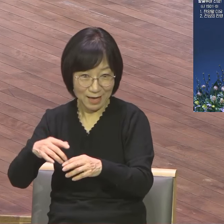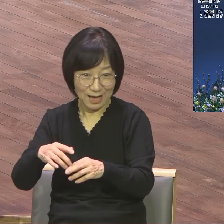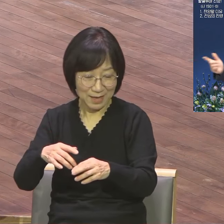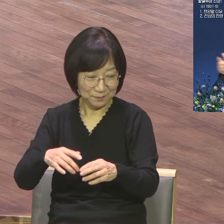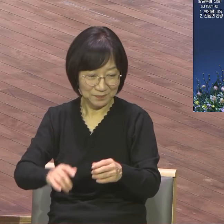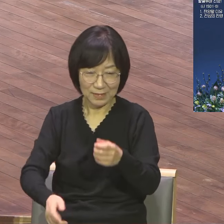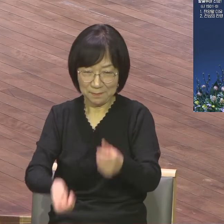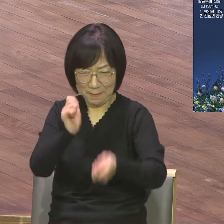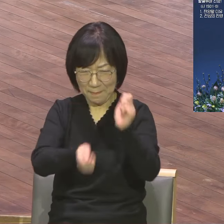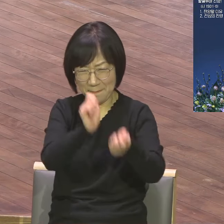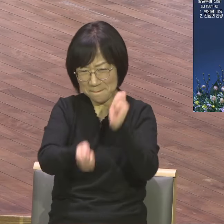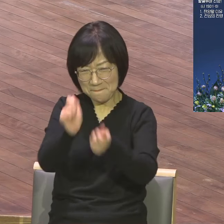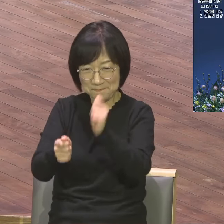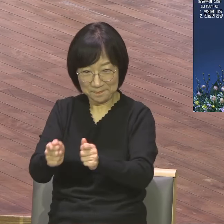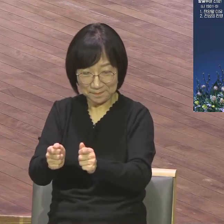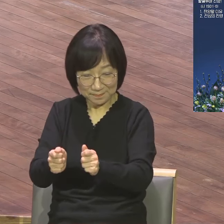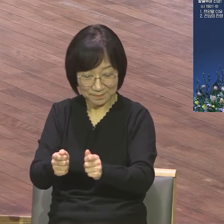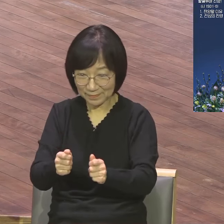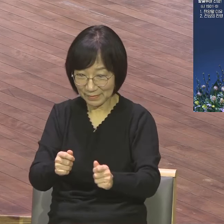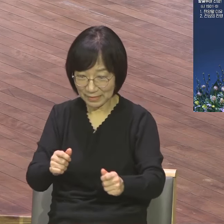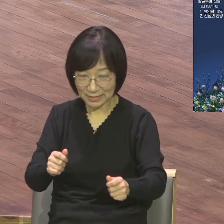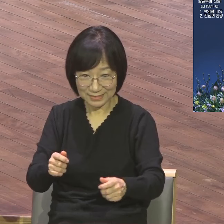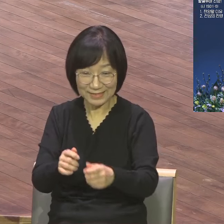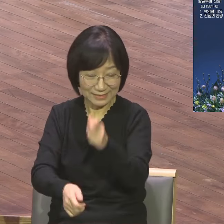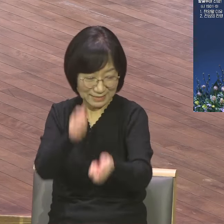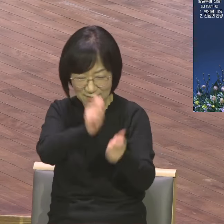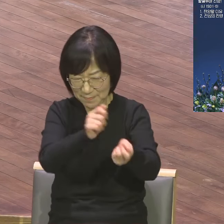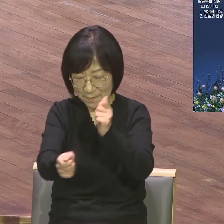드럼 있잖아요. 드럼이 이